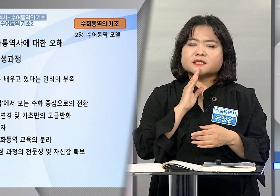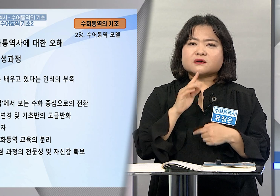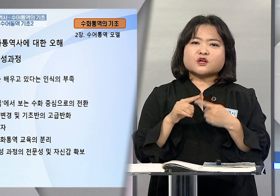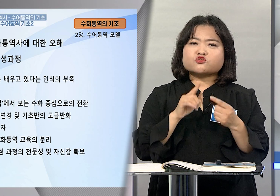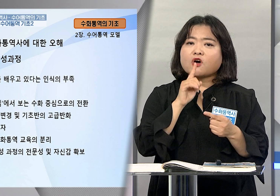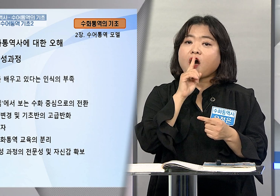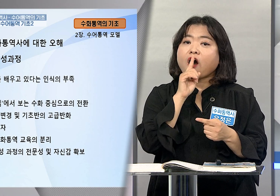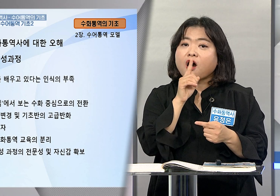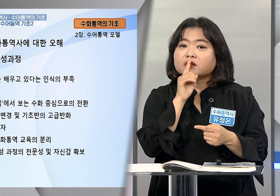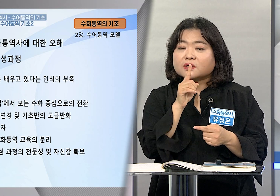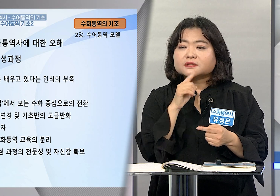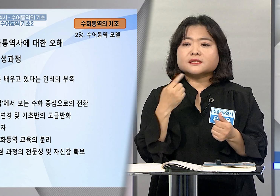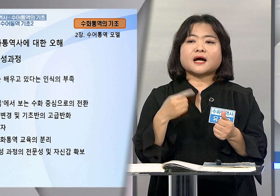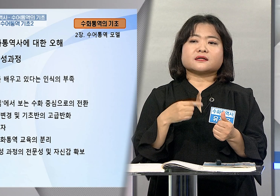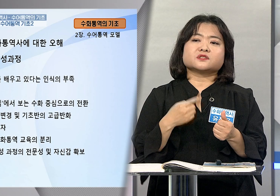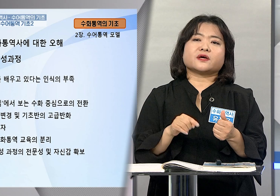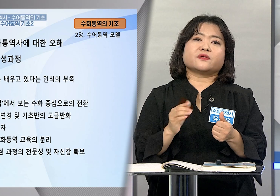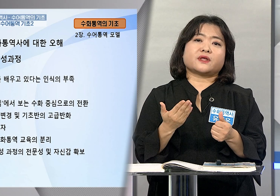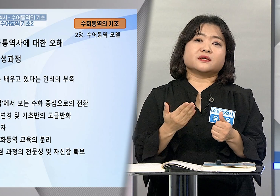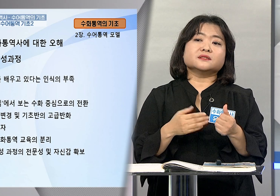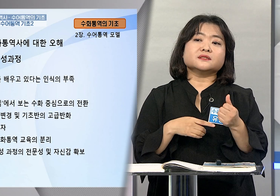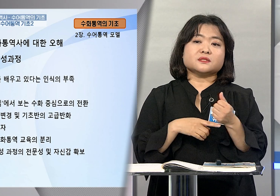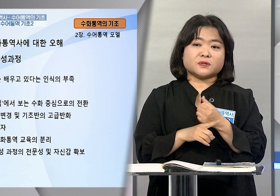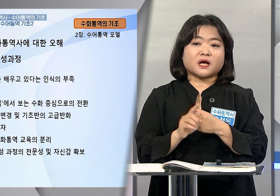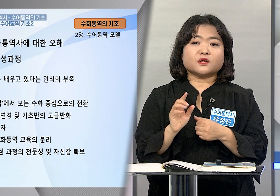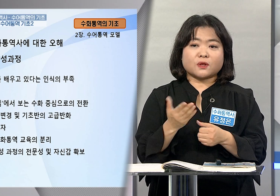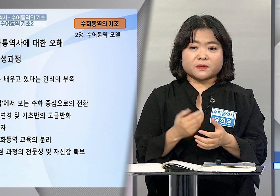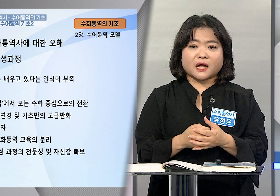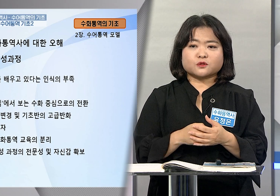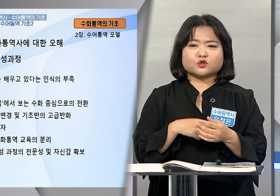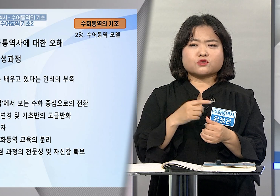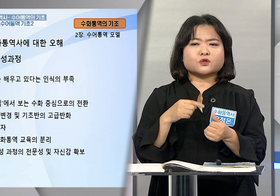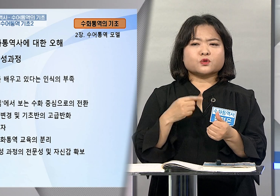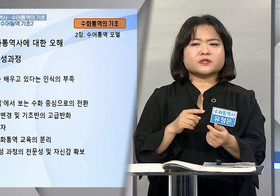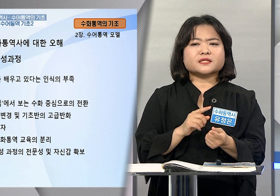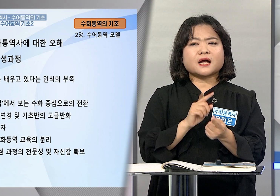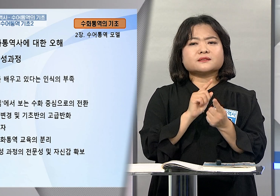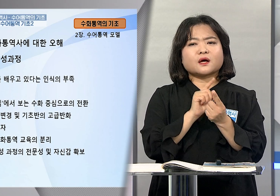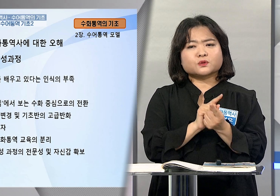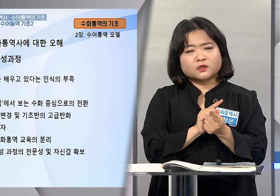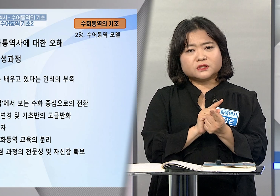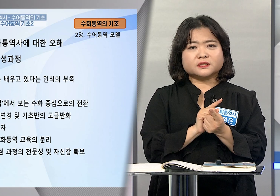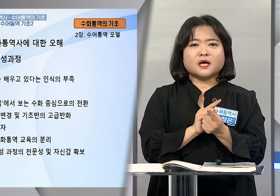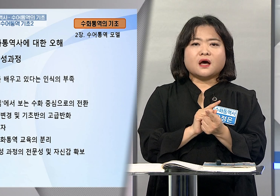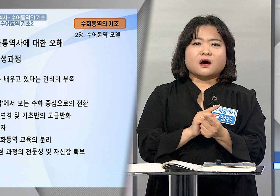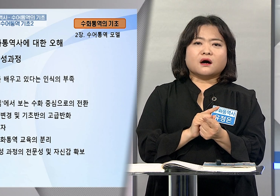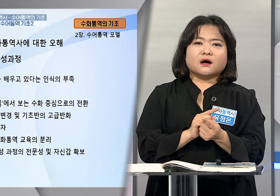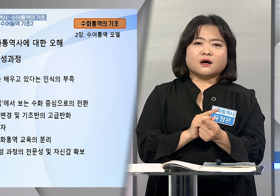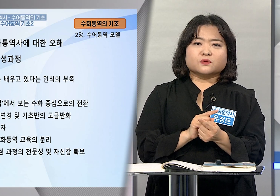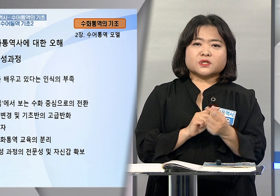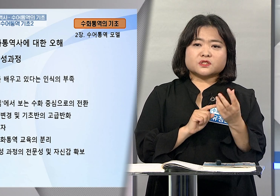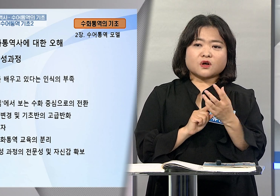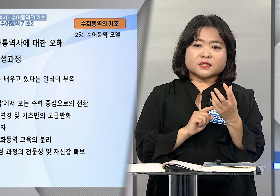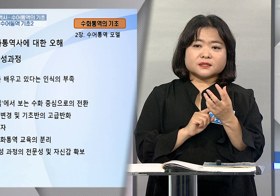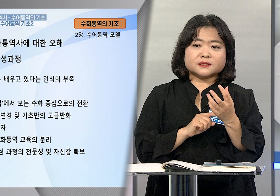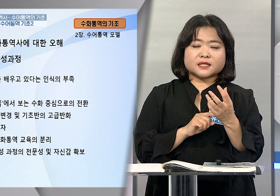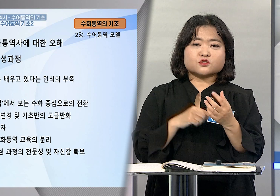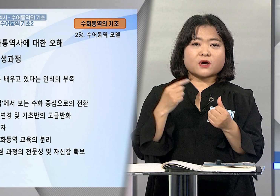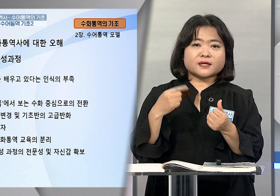진정한 수화 언어를 가르쳐야 된다는 의미가 됩니다. 또 수화 교육 대상자로서는 우리 청인들이 수화를